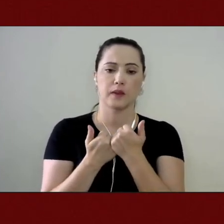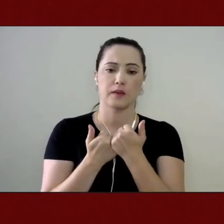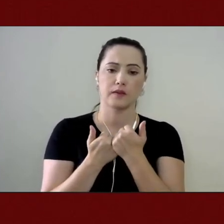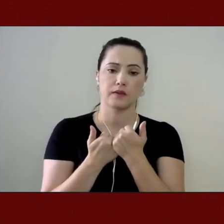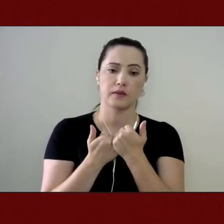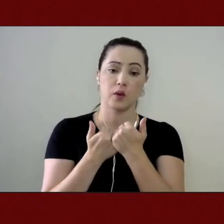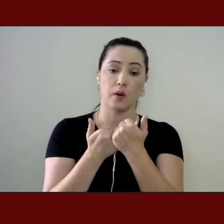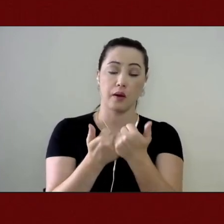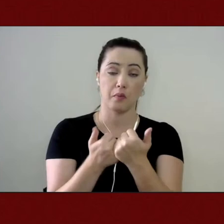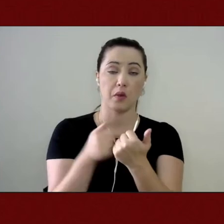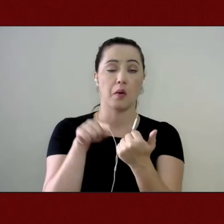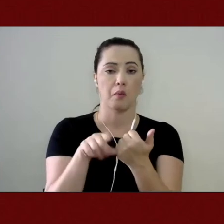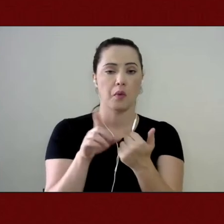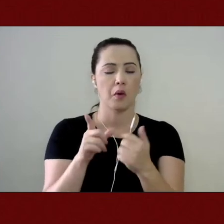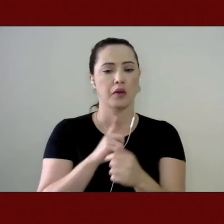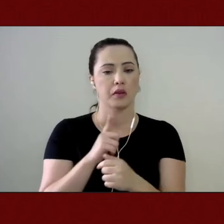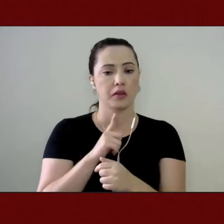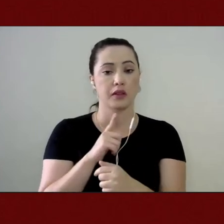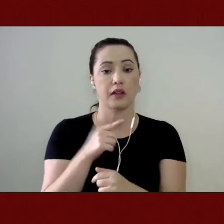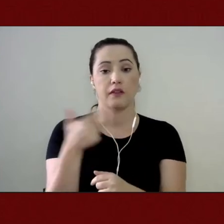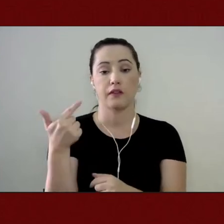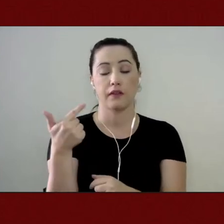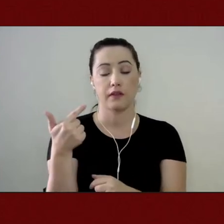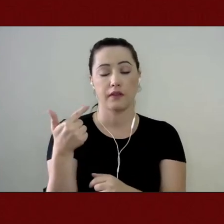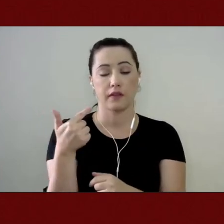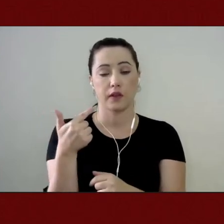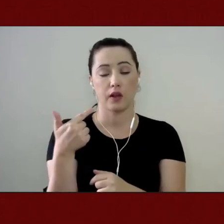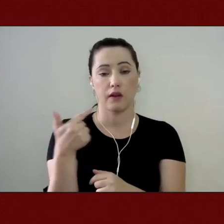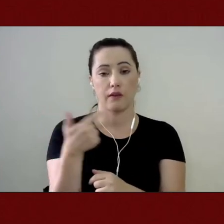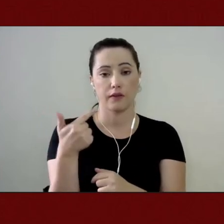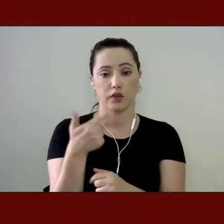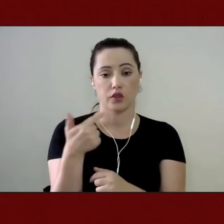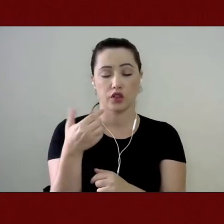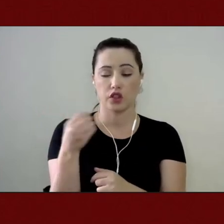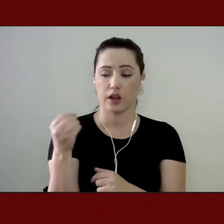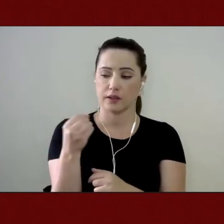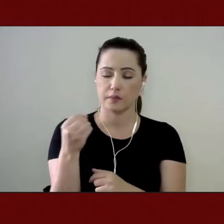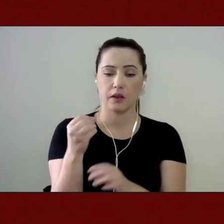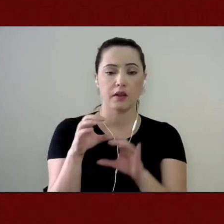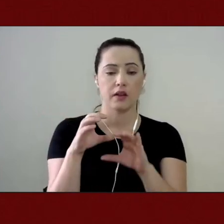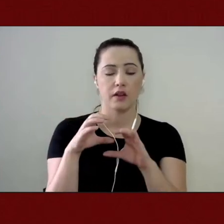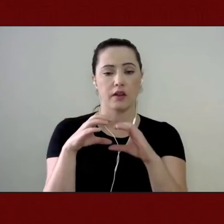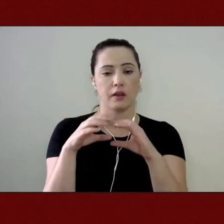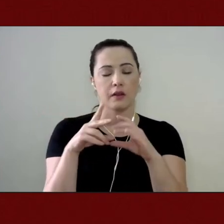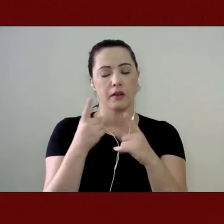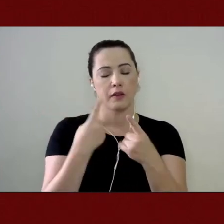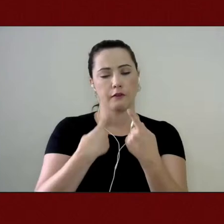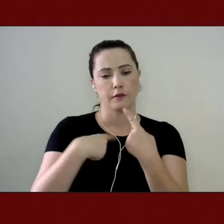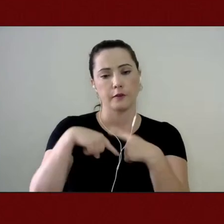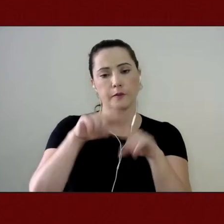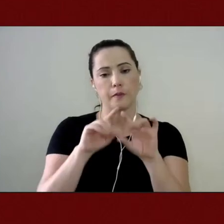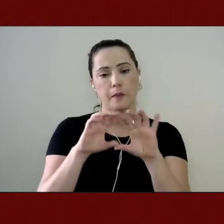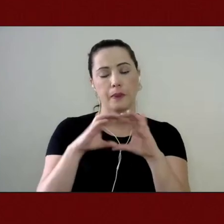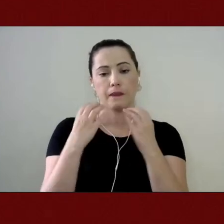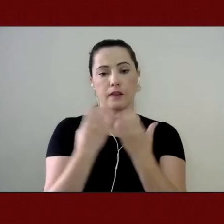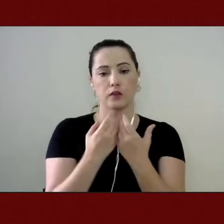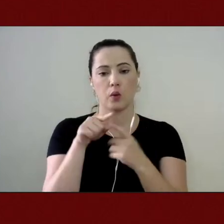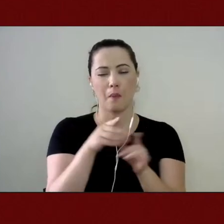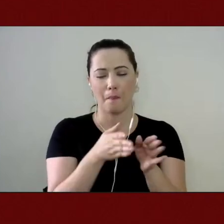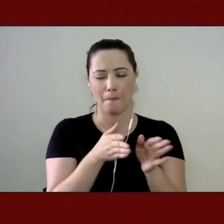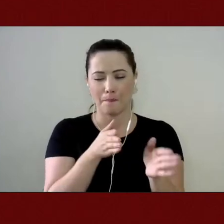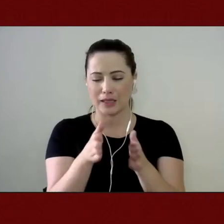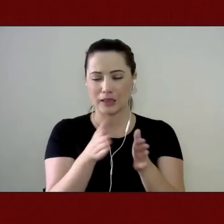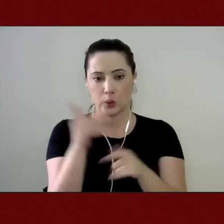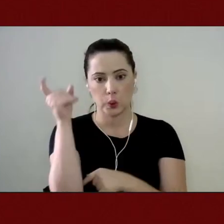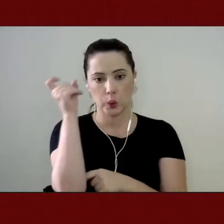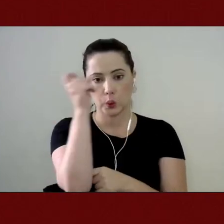20º Congresso do PCUF, um momento dramático da história do movimento comunista internacional. O